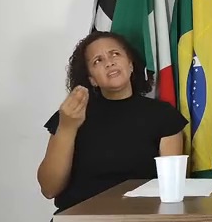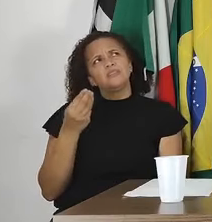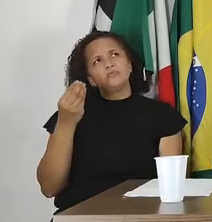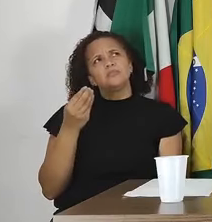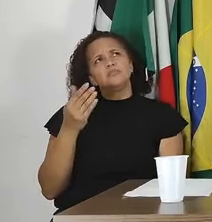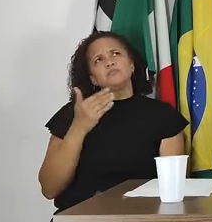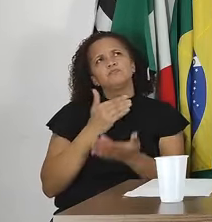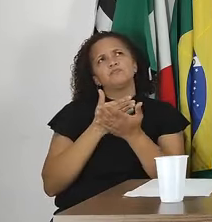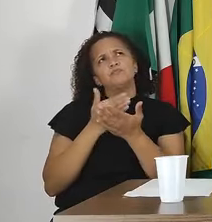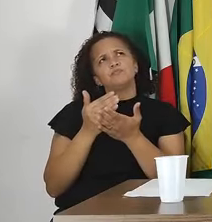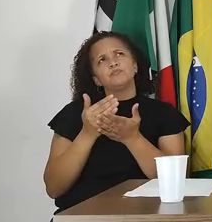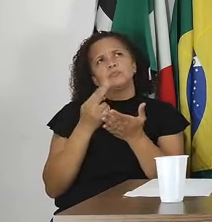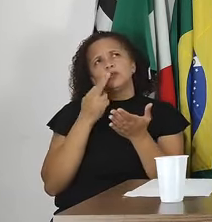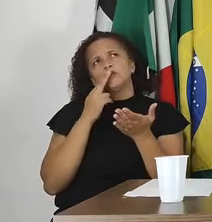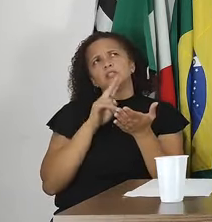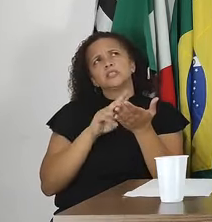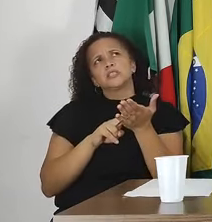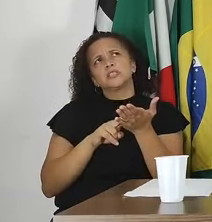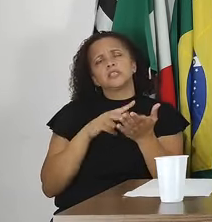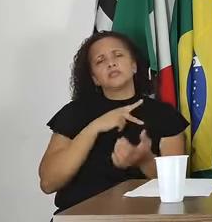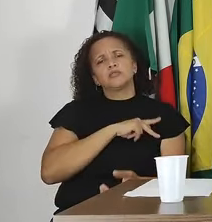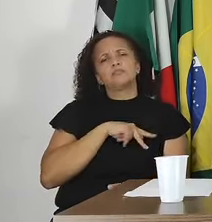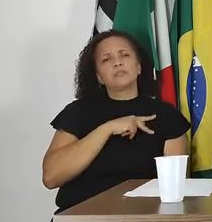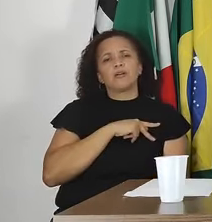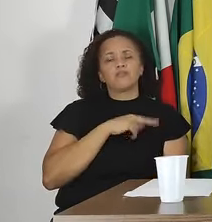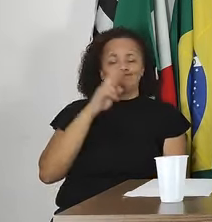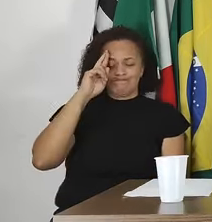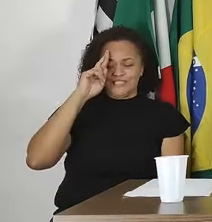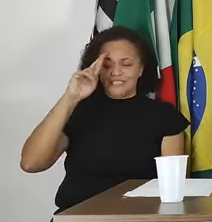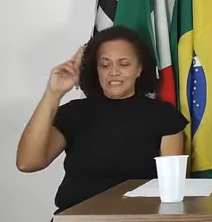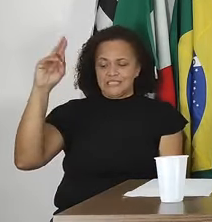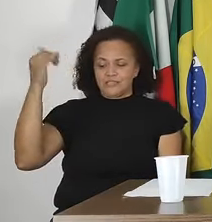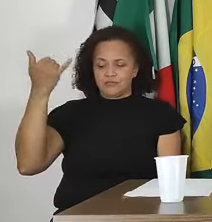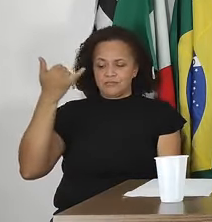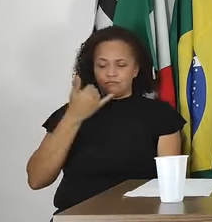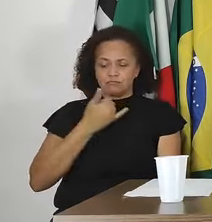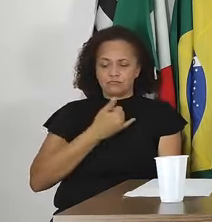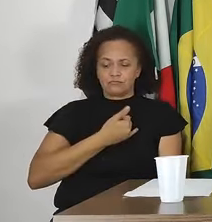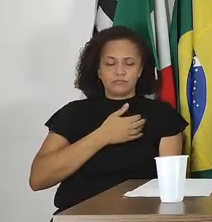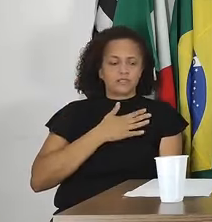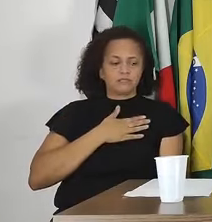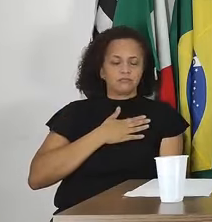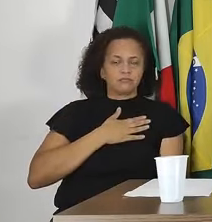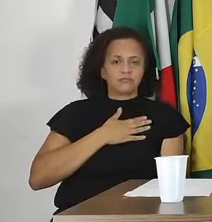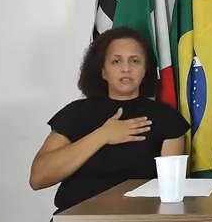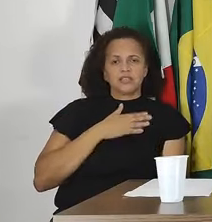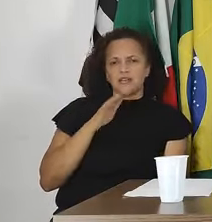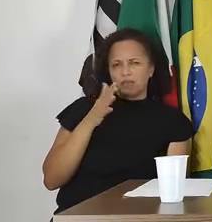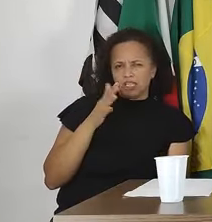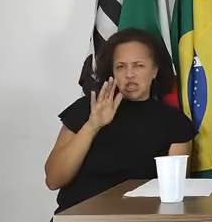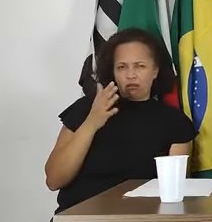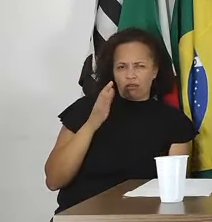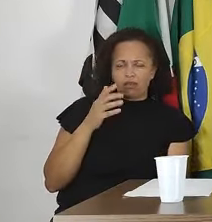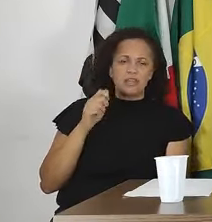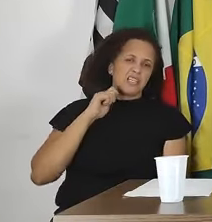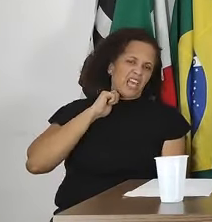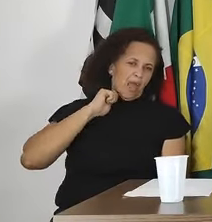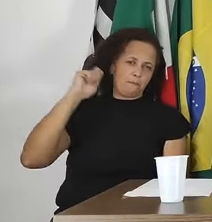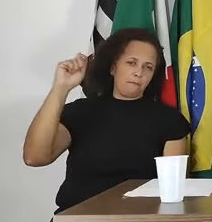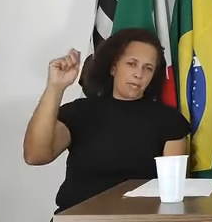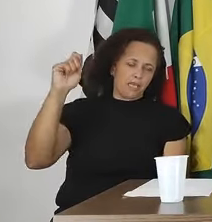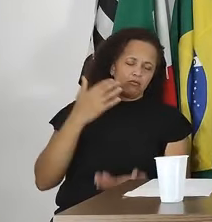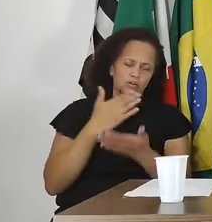nesse capítulo, o Senhor falou grandemente comigo. Isso foi no começo, ali no meados de abril, né, que Ele começou a